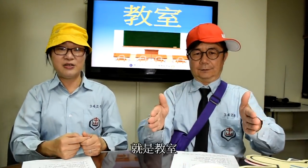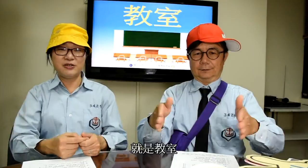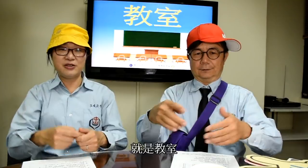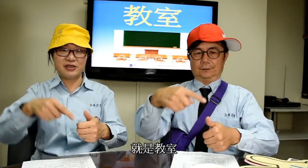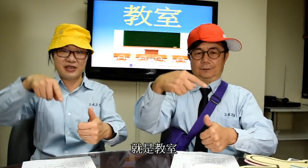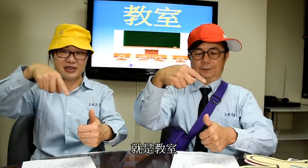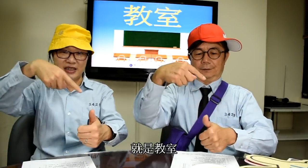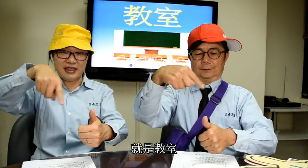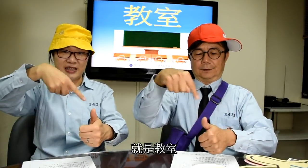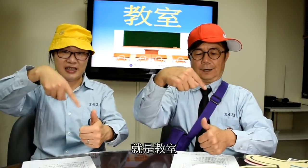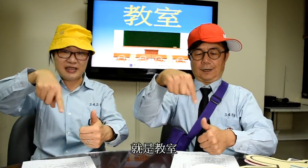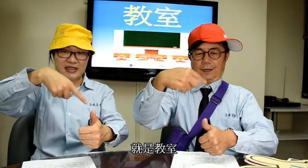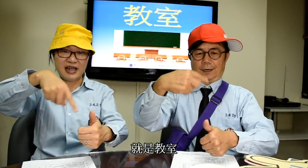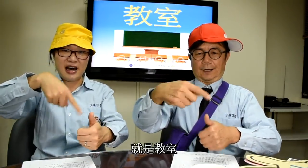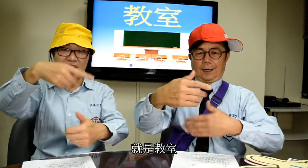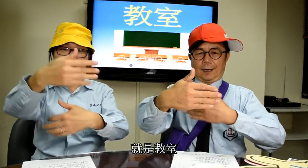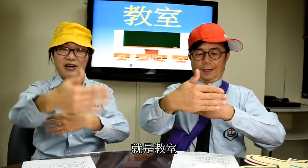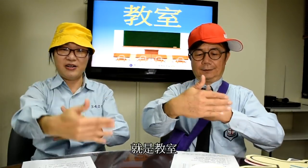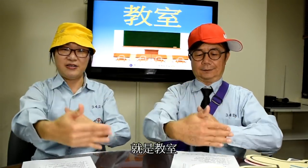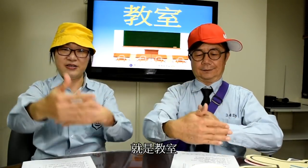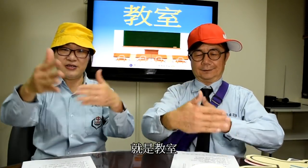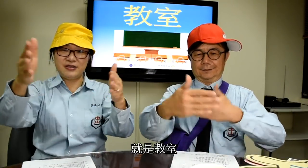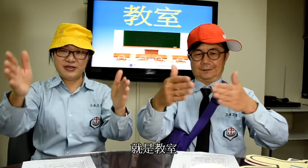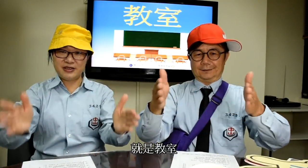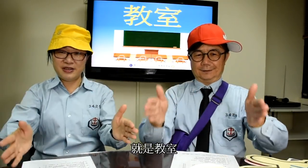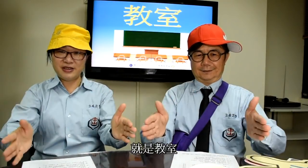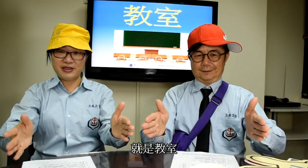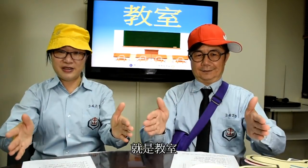是教室，